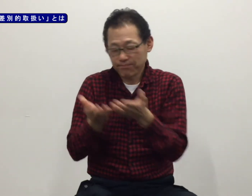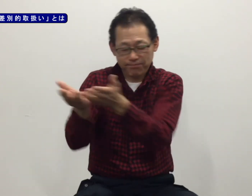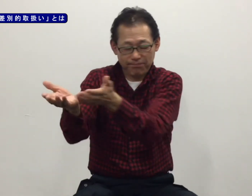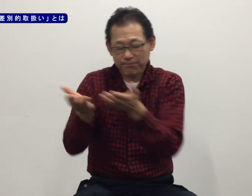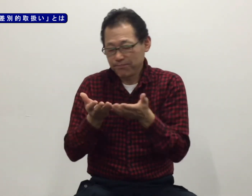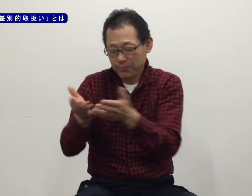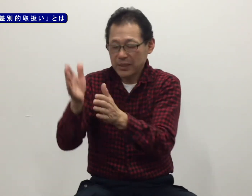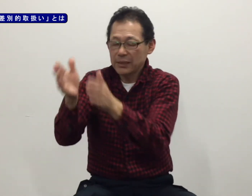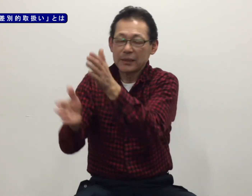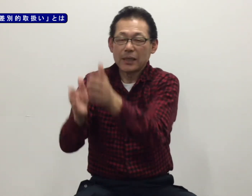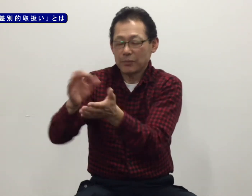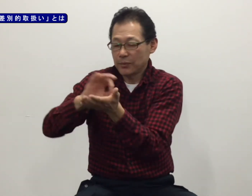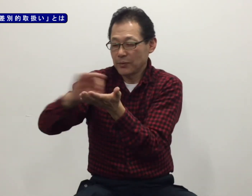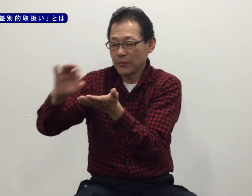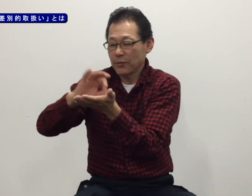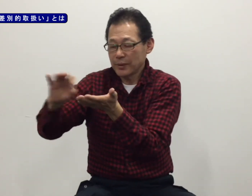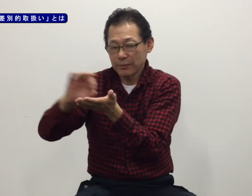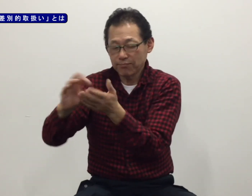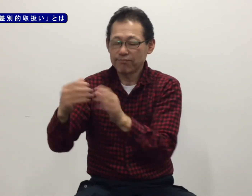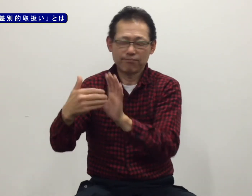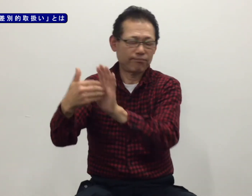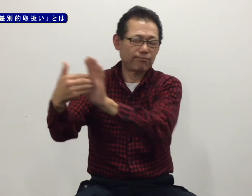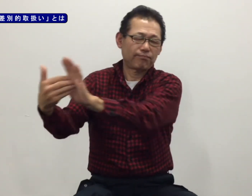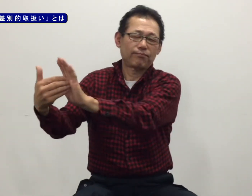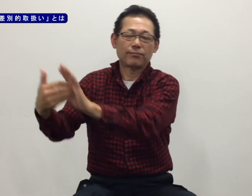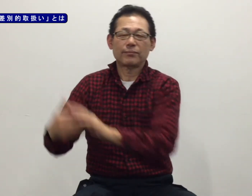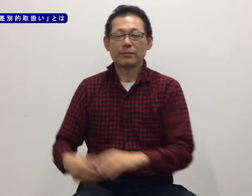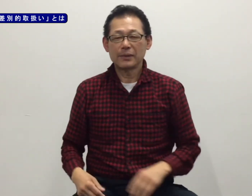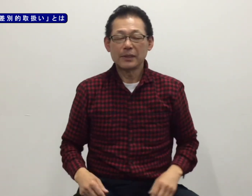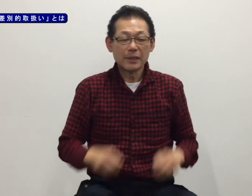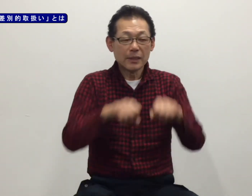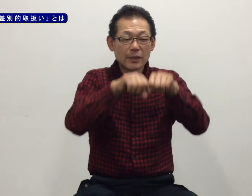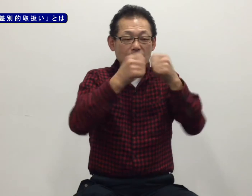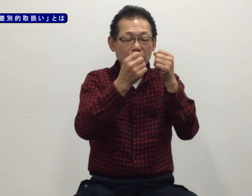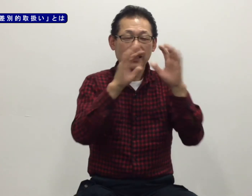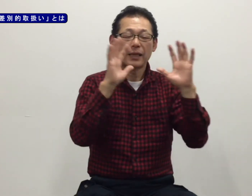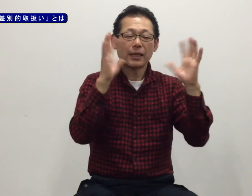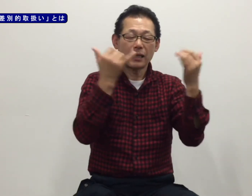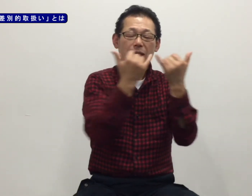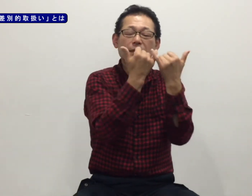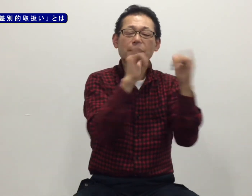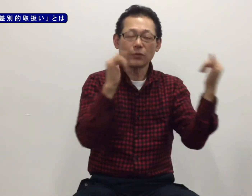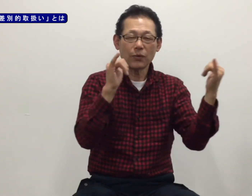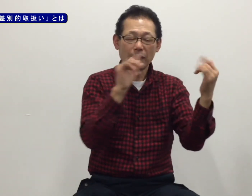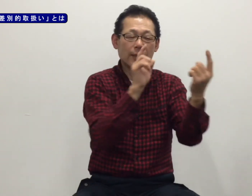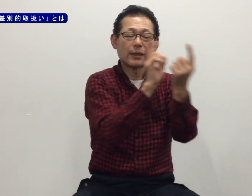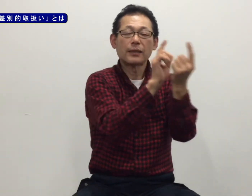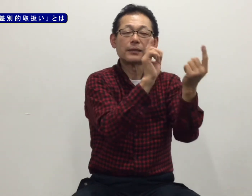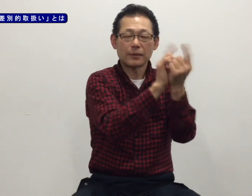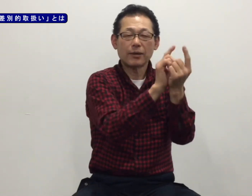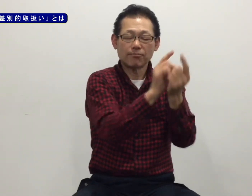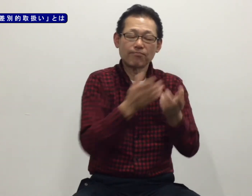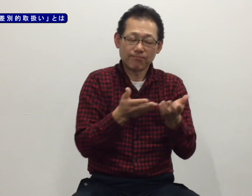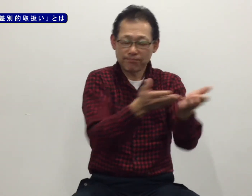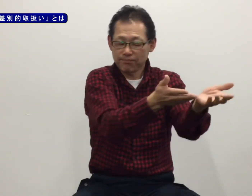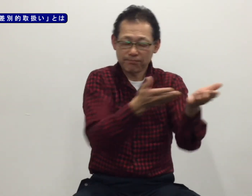提供しているサービス等の利用お断り障害のない人には利用を許可する